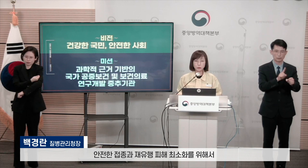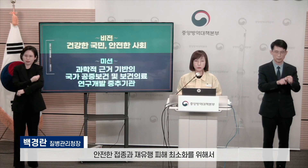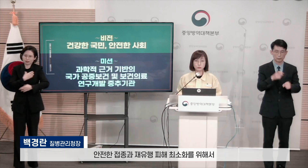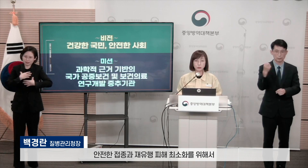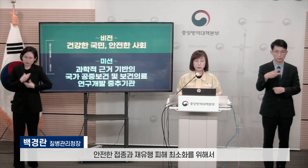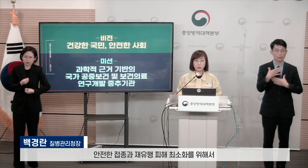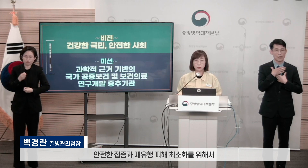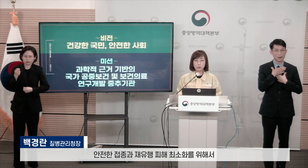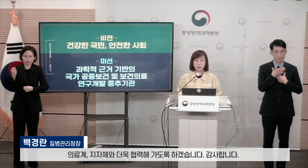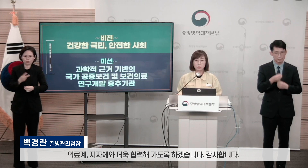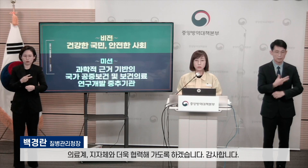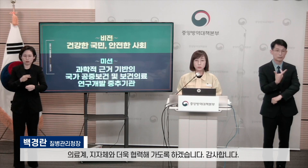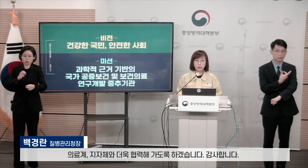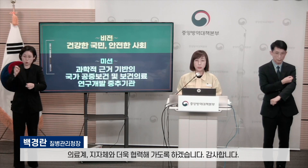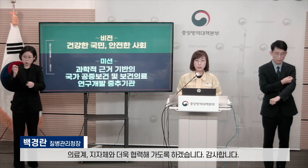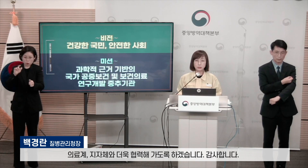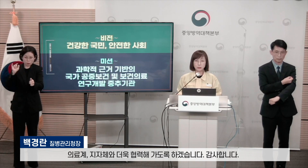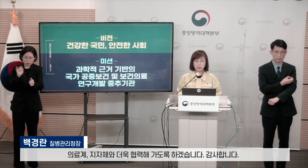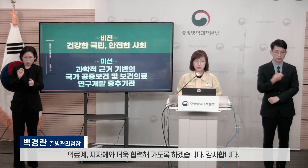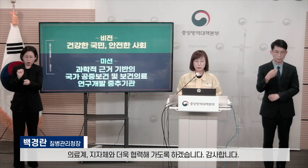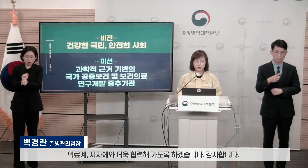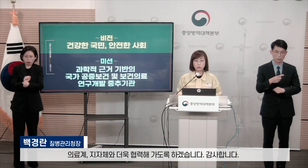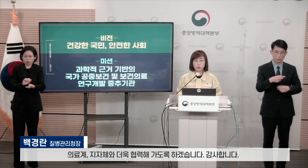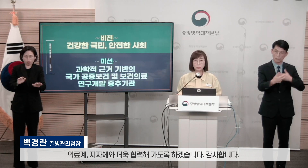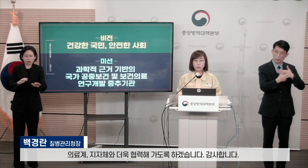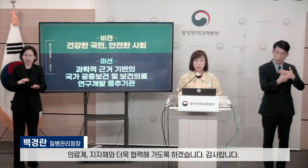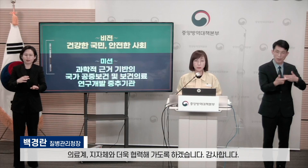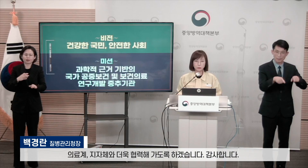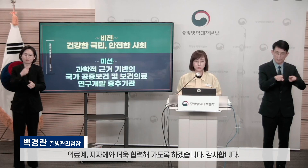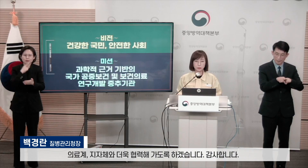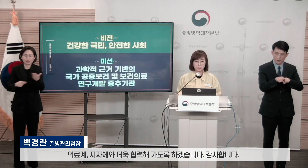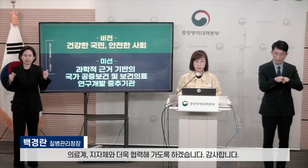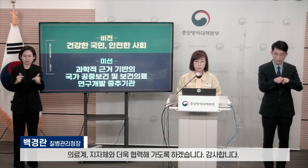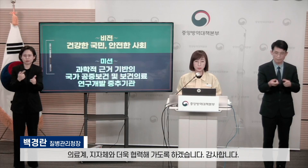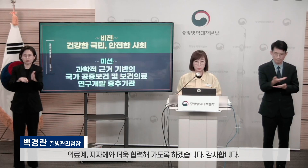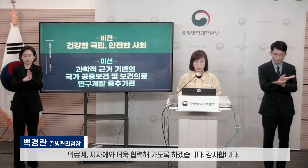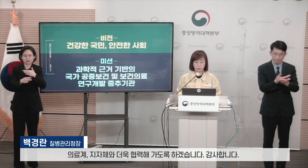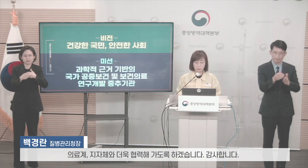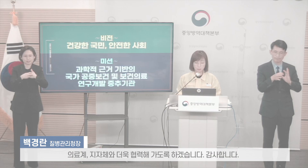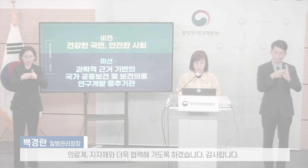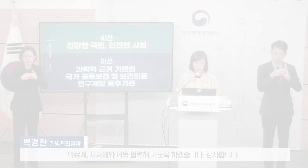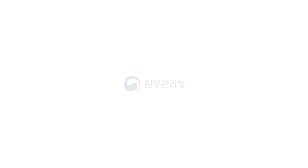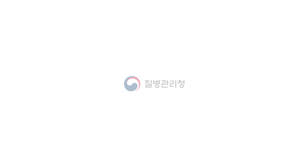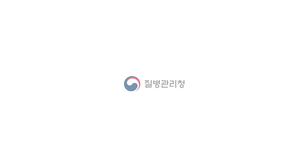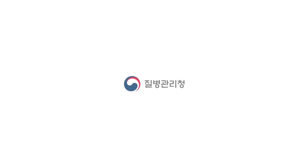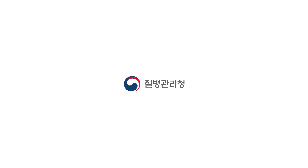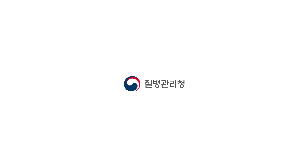최소화를 위해서 의료계 지자체와 더욱 협력해 가도록 하겠습니다.